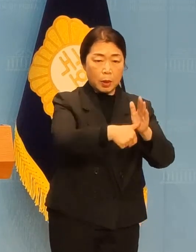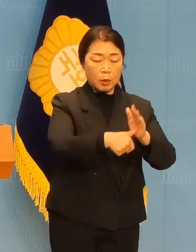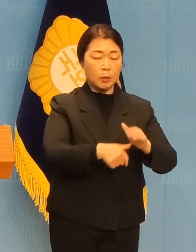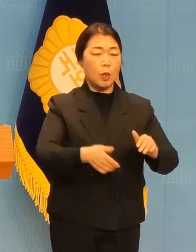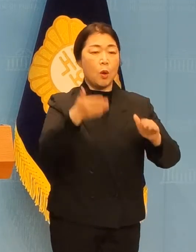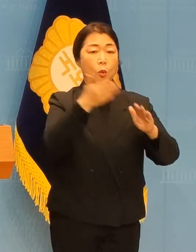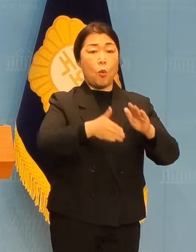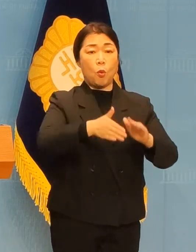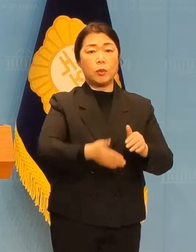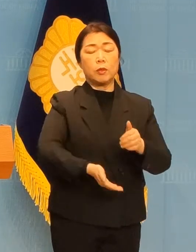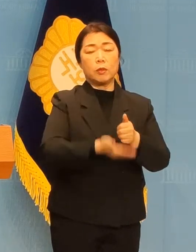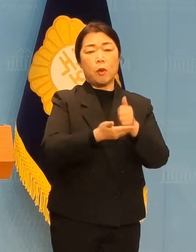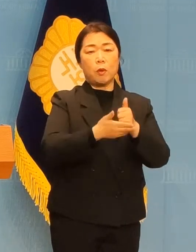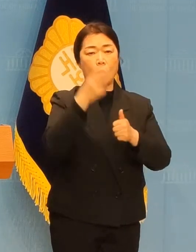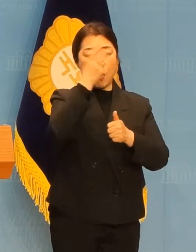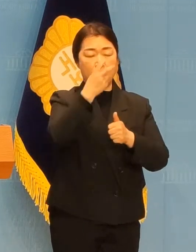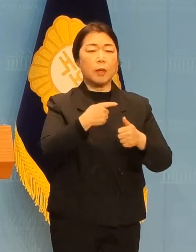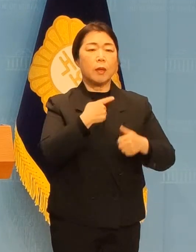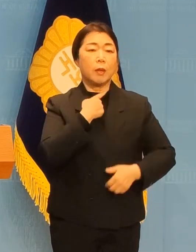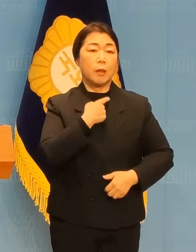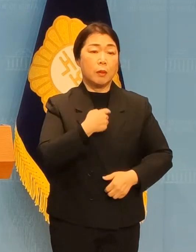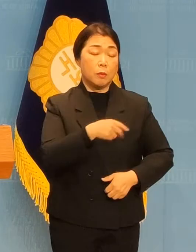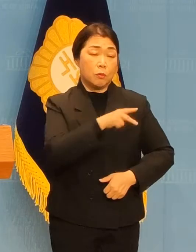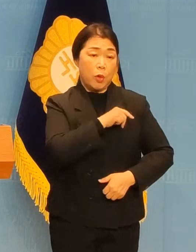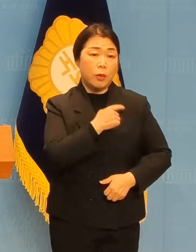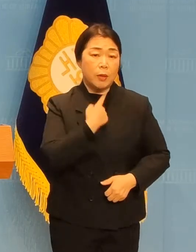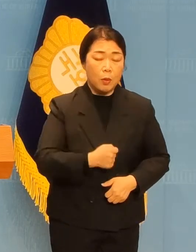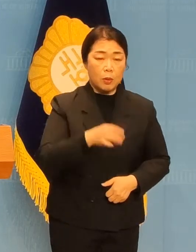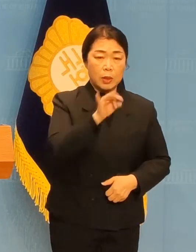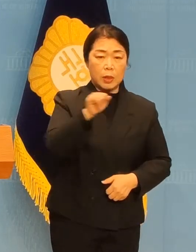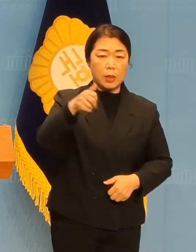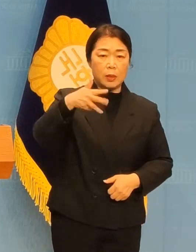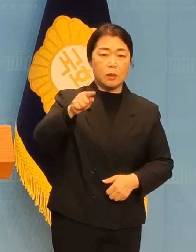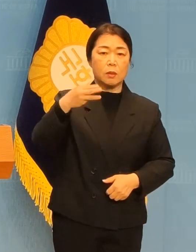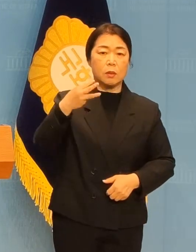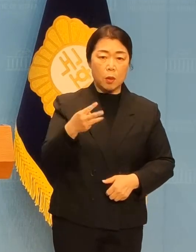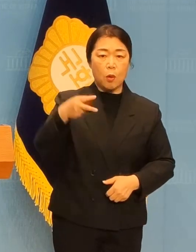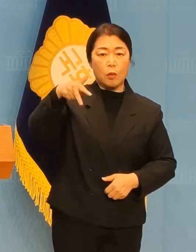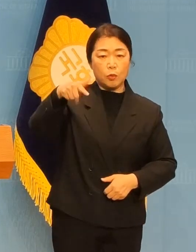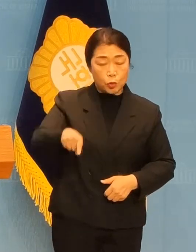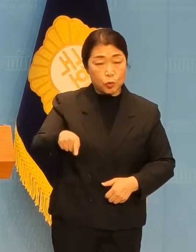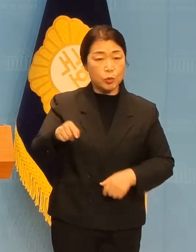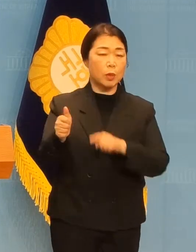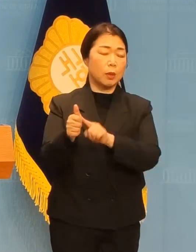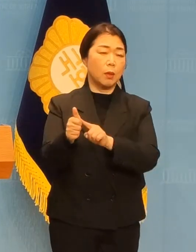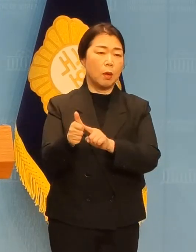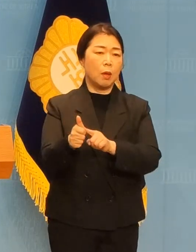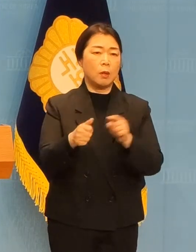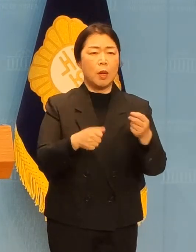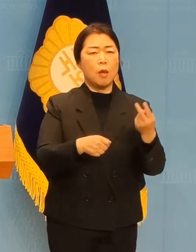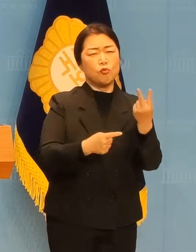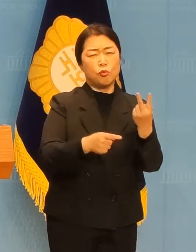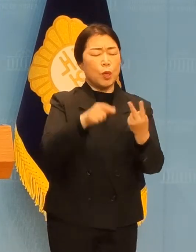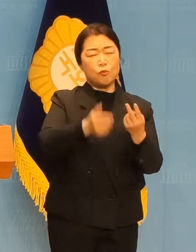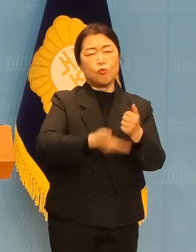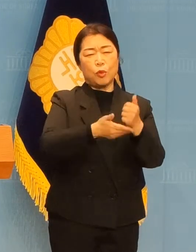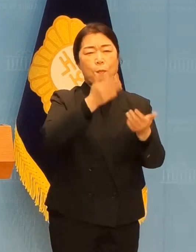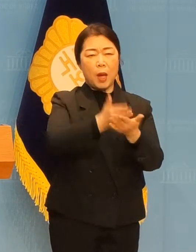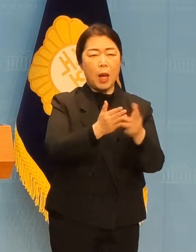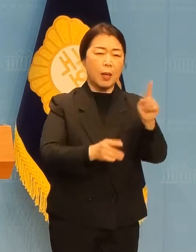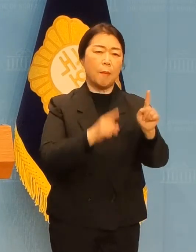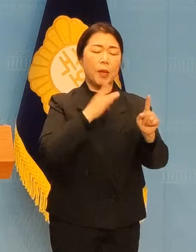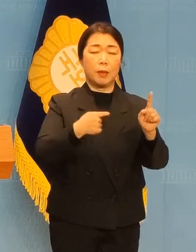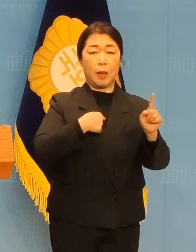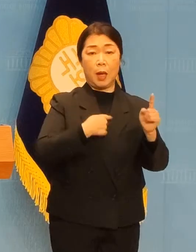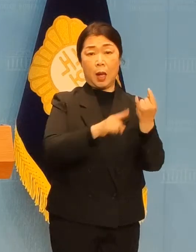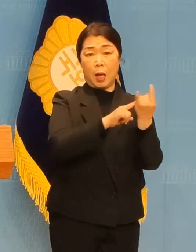공천관리위원이던 이철규 의원과의 통화에서 웬만하면 단수를 해달라며 노골적으로 공천 야합을 시도한